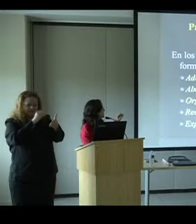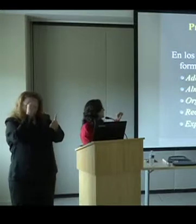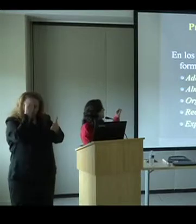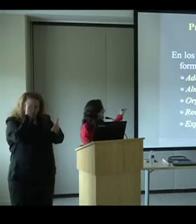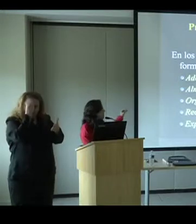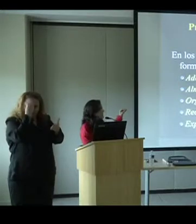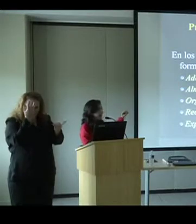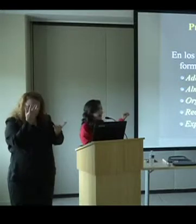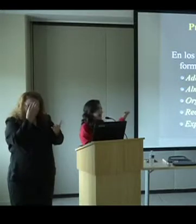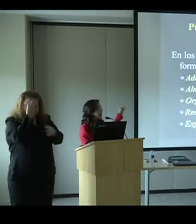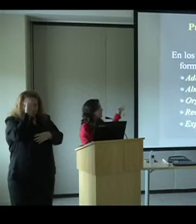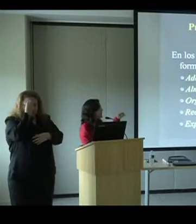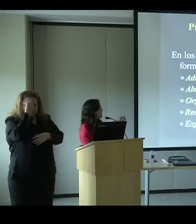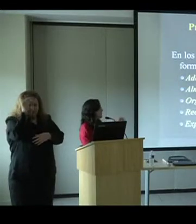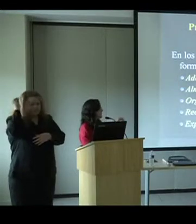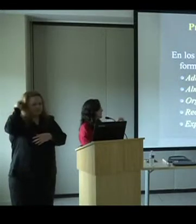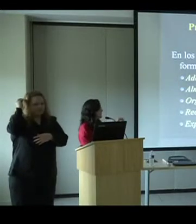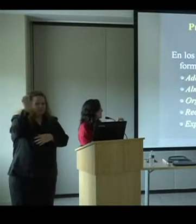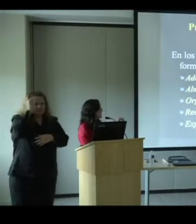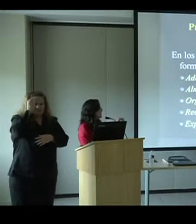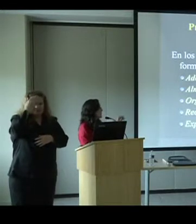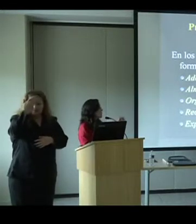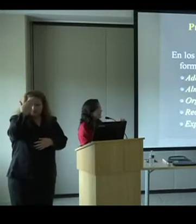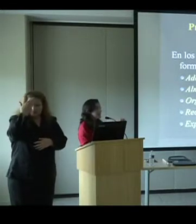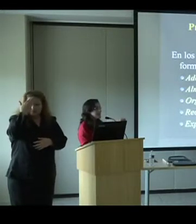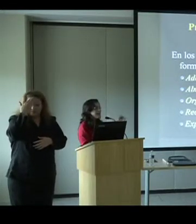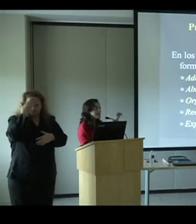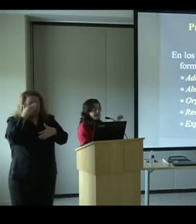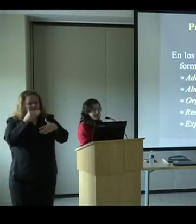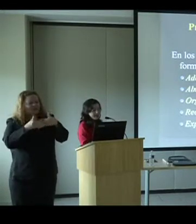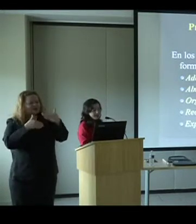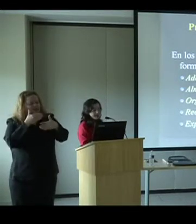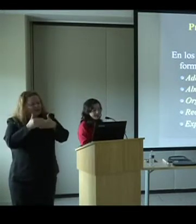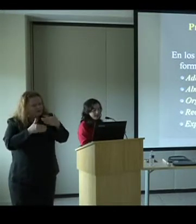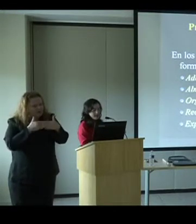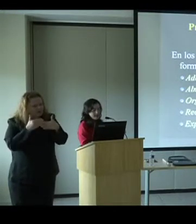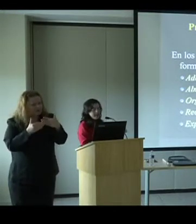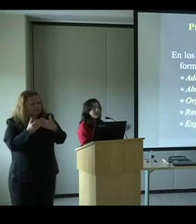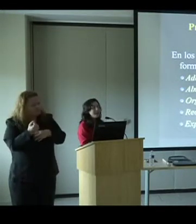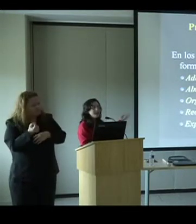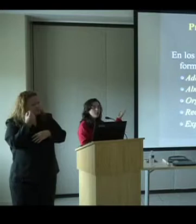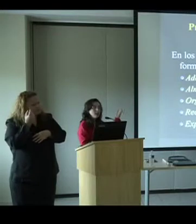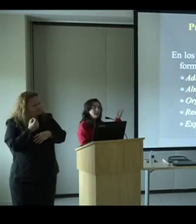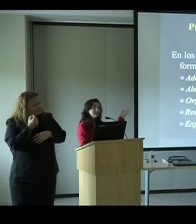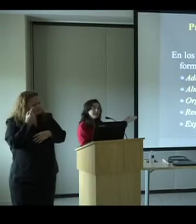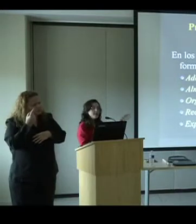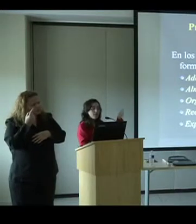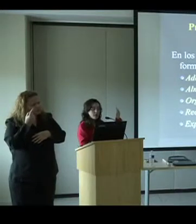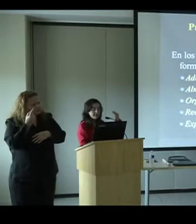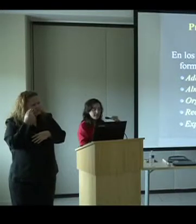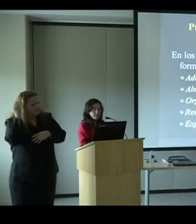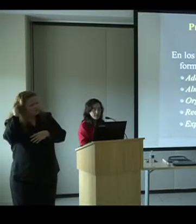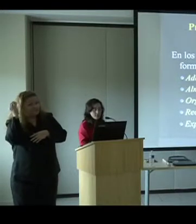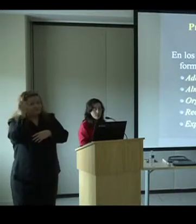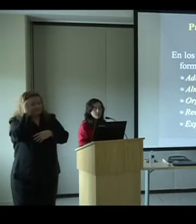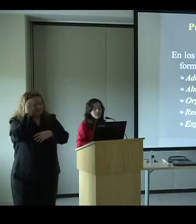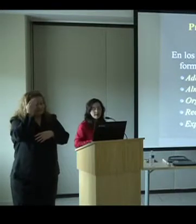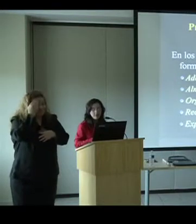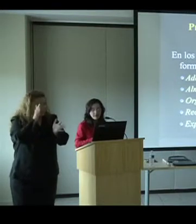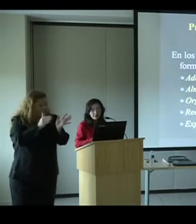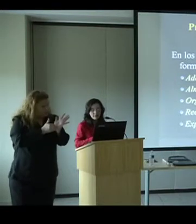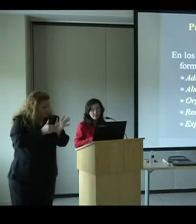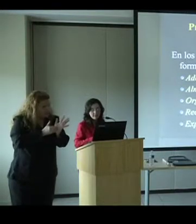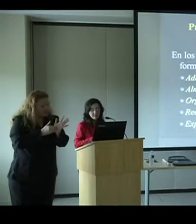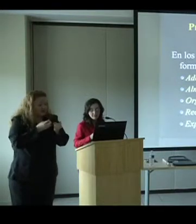la almacena en la memoria la organiza y la analiza la recupera es decir cómo la trae de la memoria